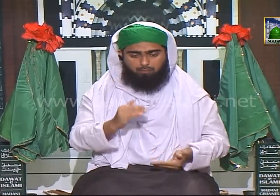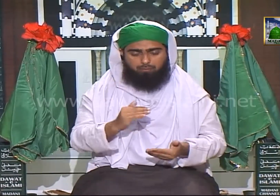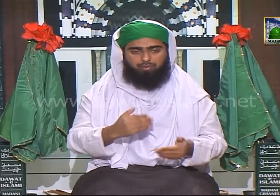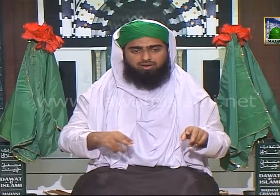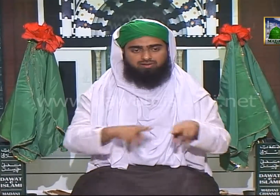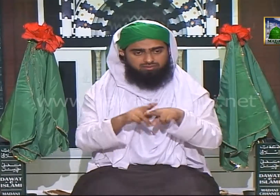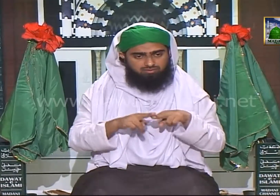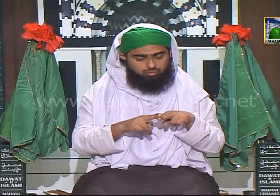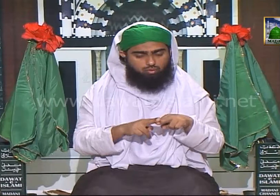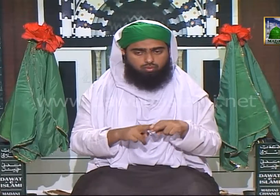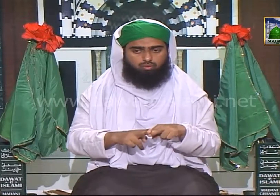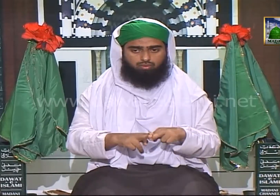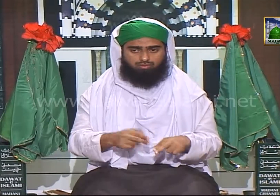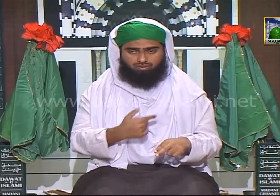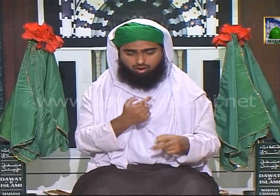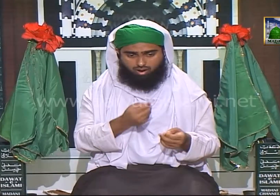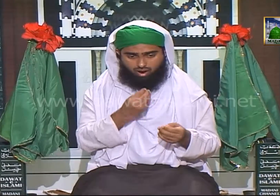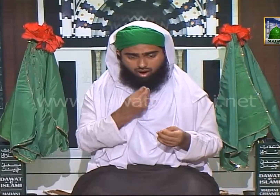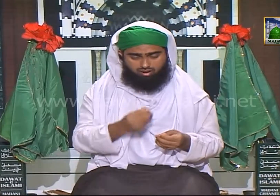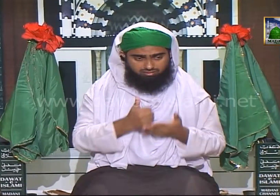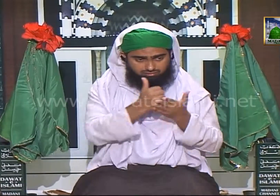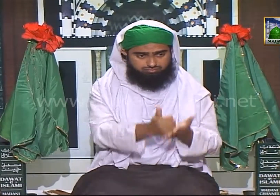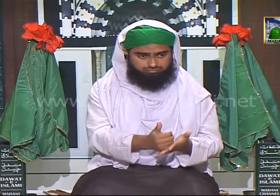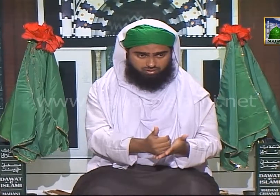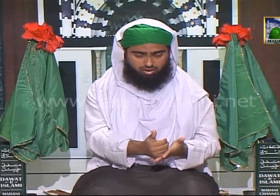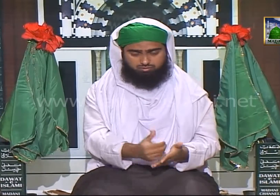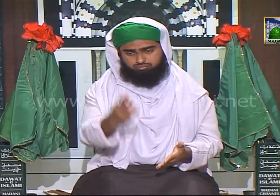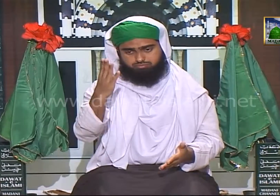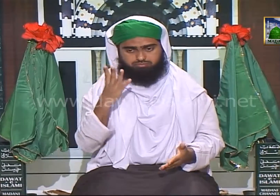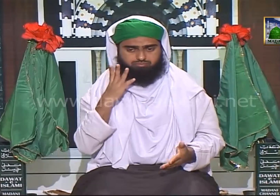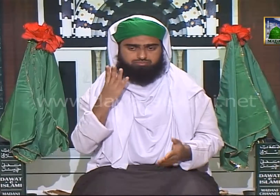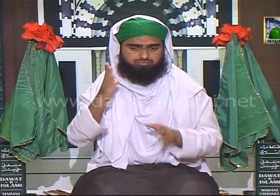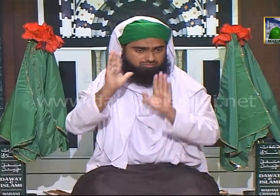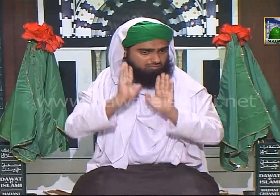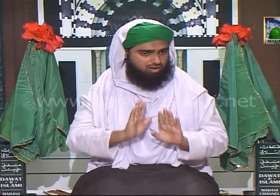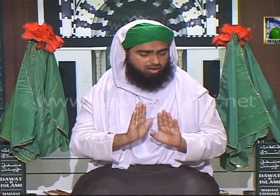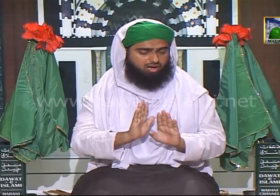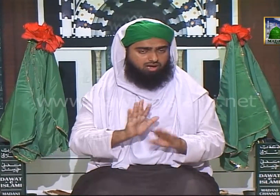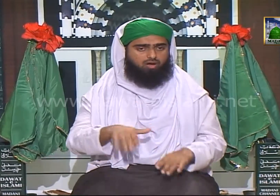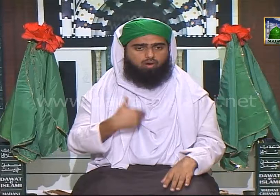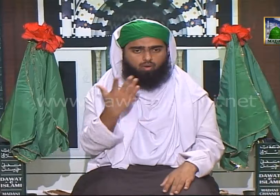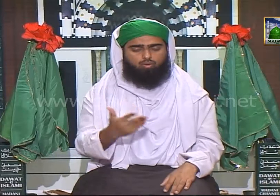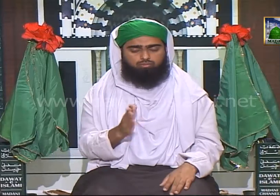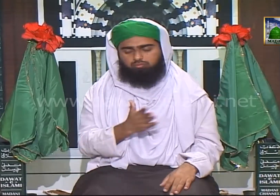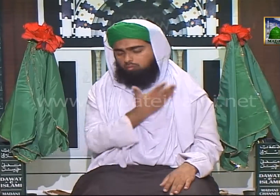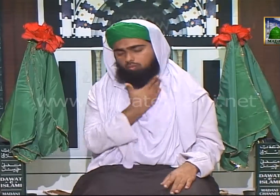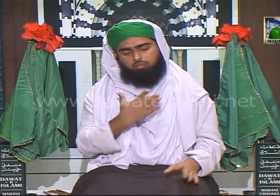تو یہ اللہ ہی کی راہ میں ہے۔ اور اگر ایسا نہیں، اس کا مقصد صرف مال جمع کرنا